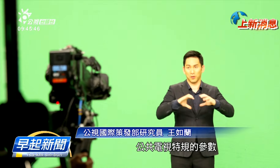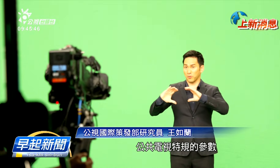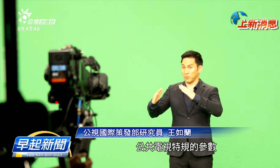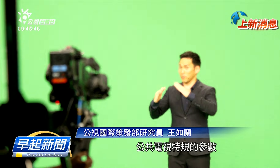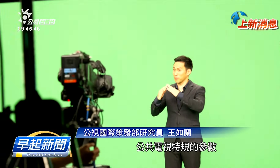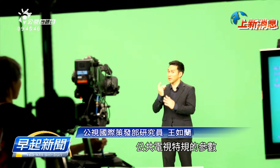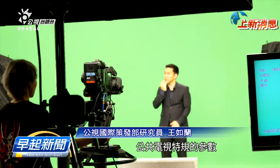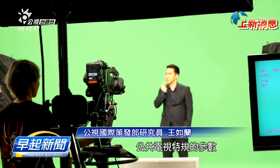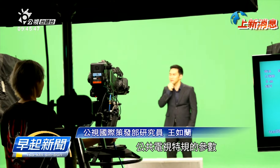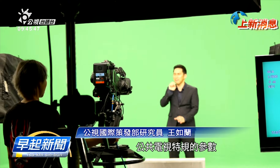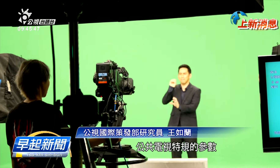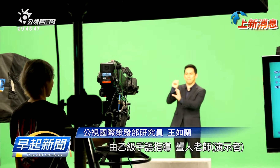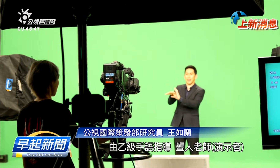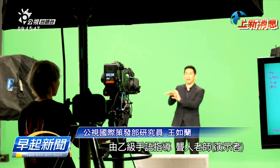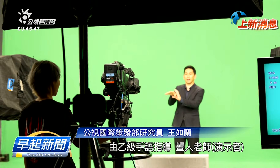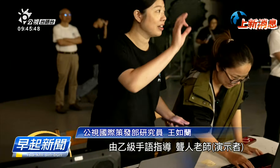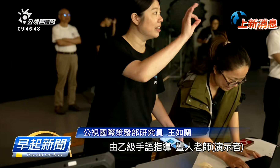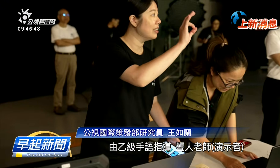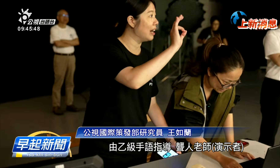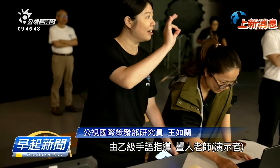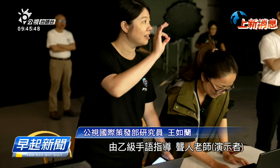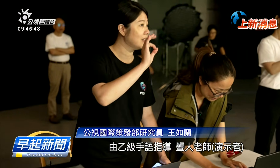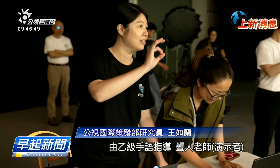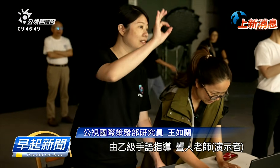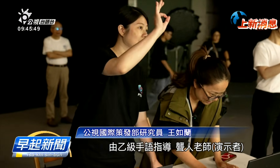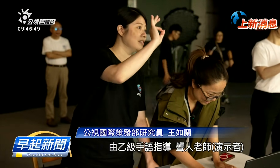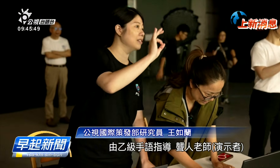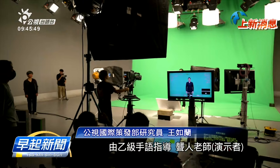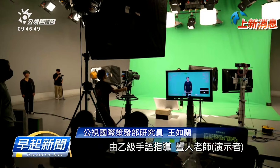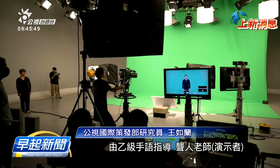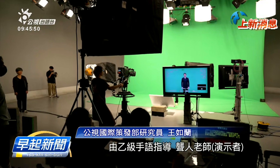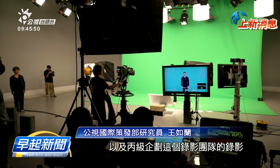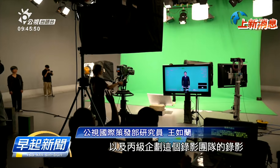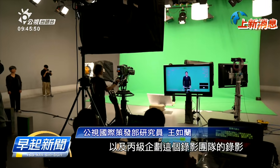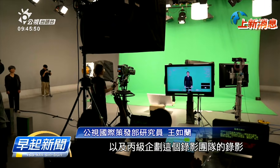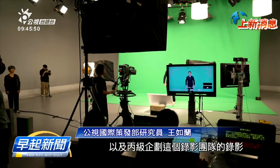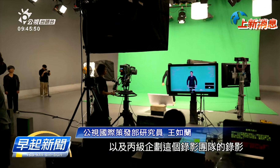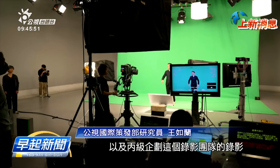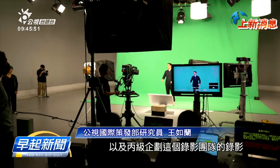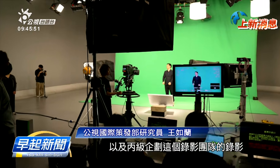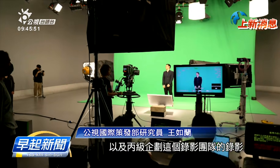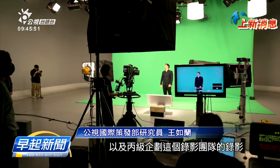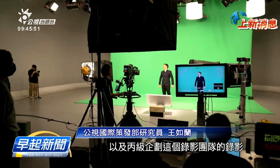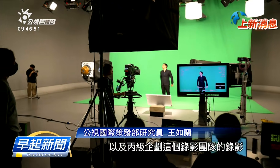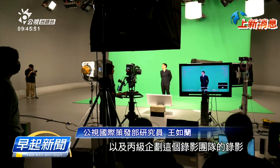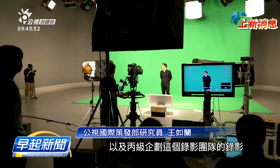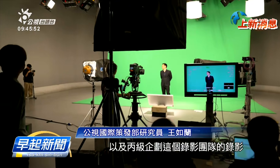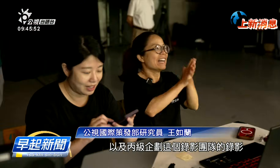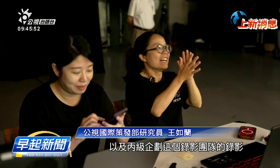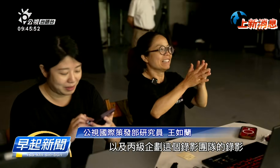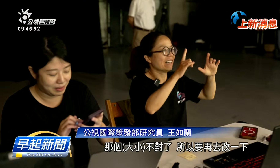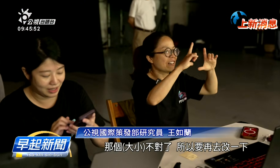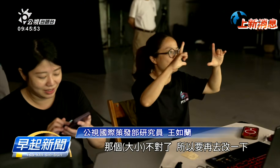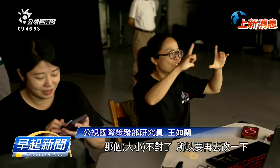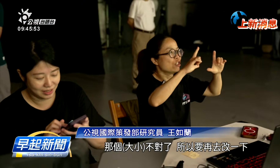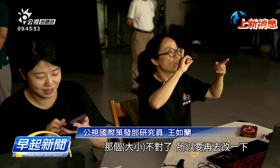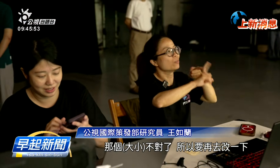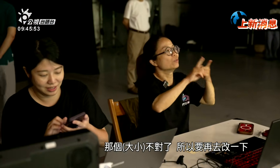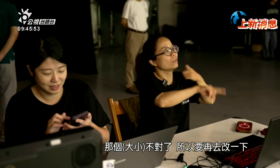特规的参数以及手语指导龙仁老师，还有丙级企划这个录影团队的录影。 那个不对